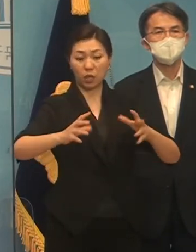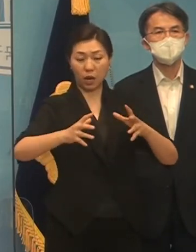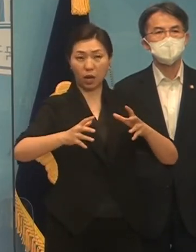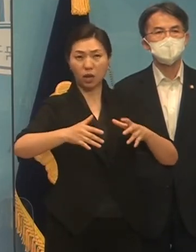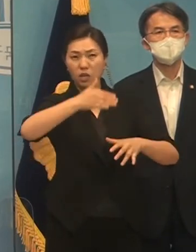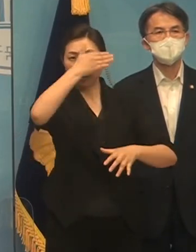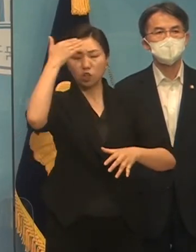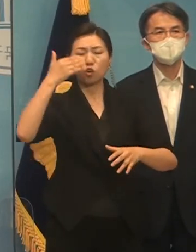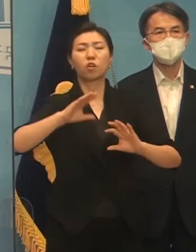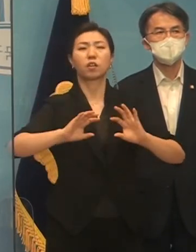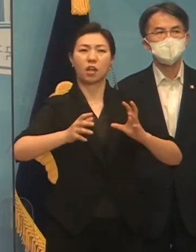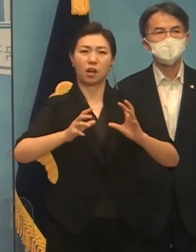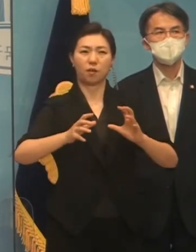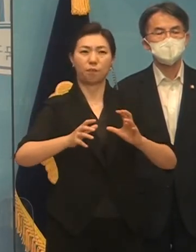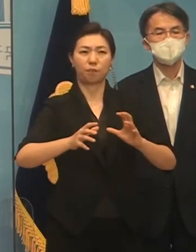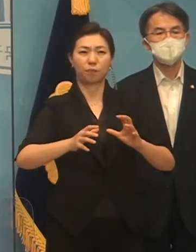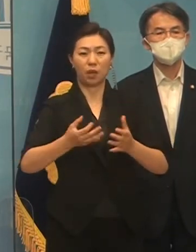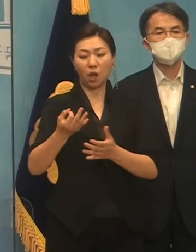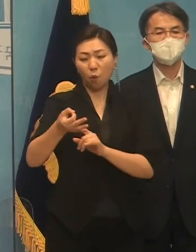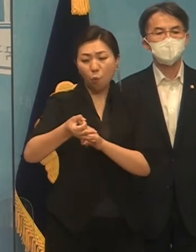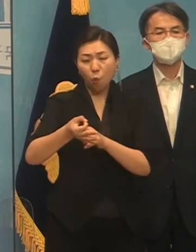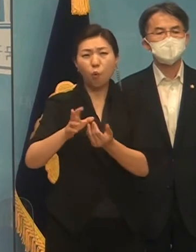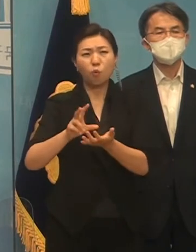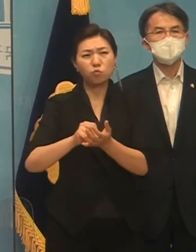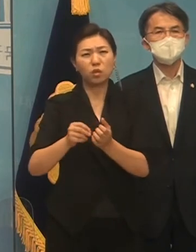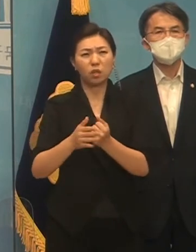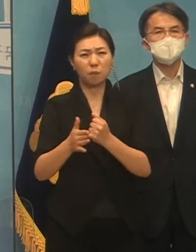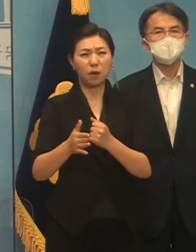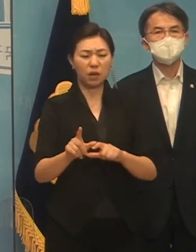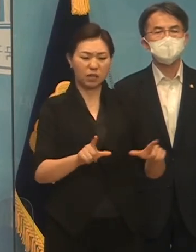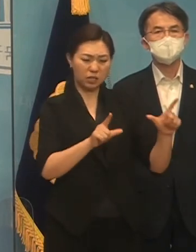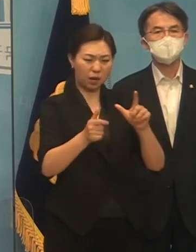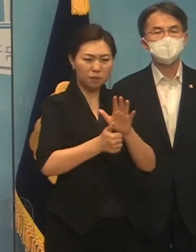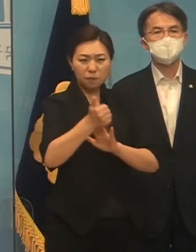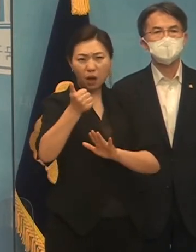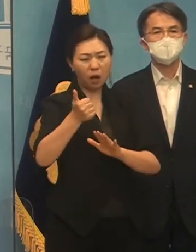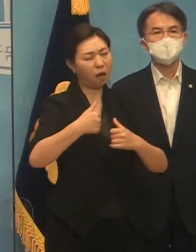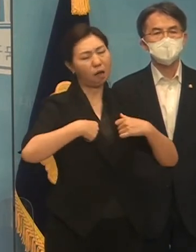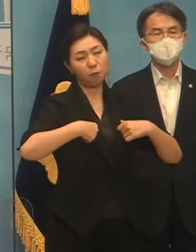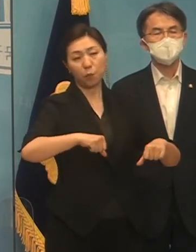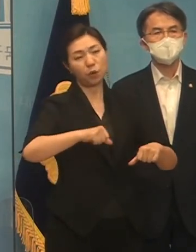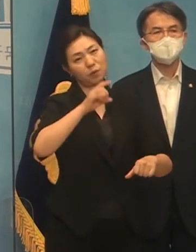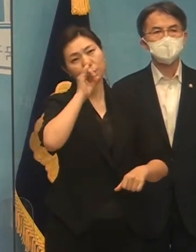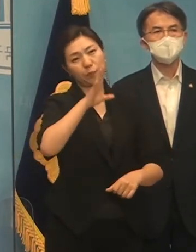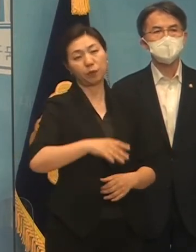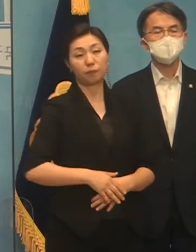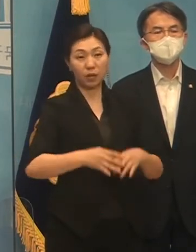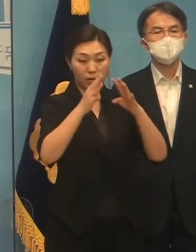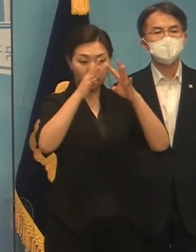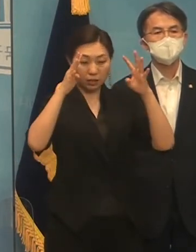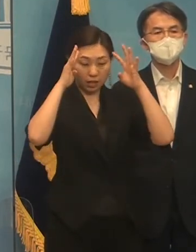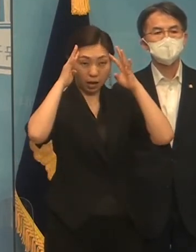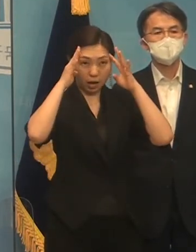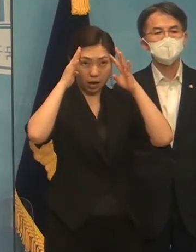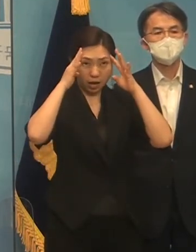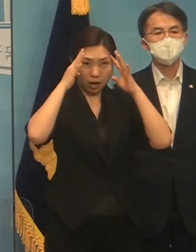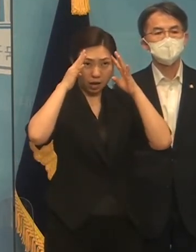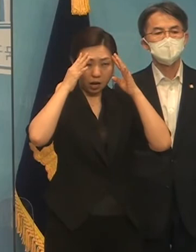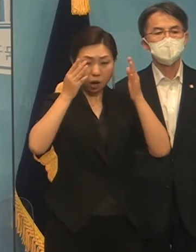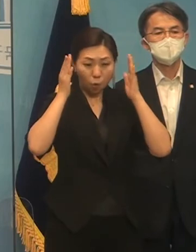때문에 삶의 희망을 포기하게 해서는 안 됩니다. 예를 들어 대학 등록금을 내지 않도록 해야